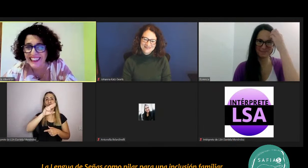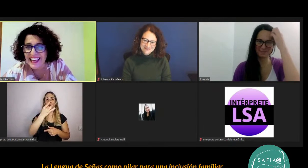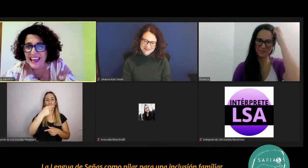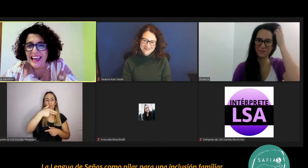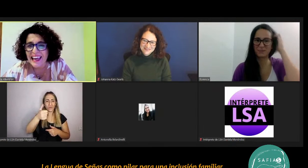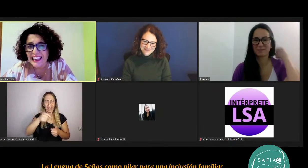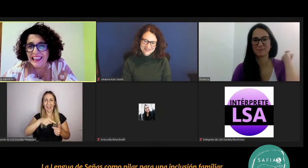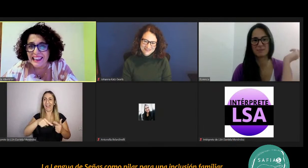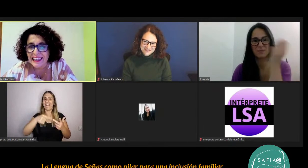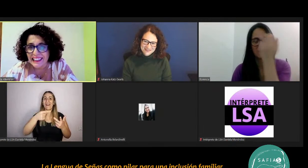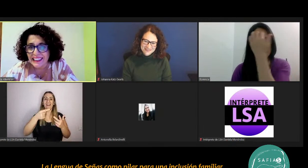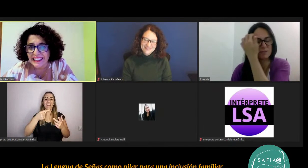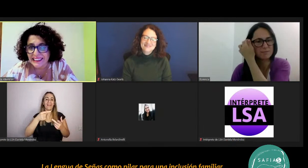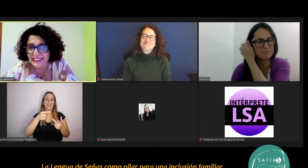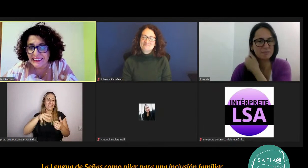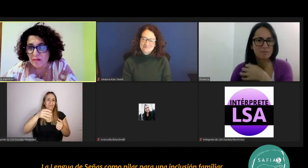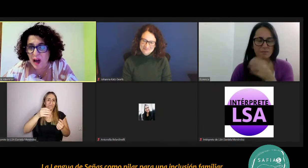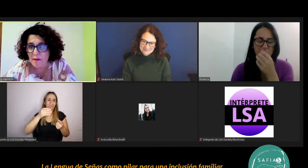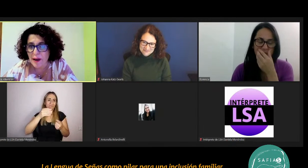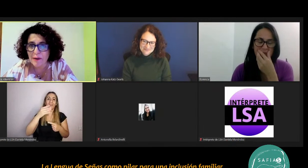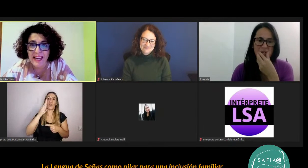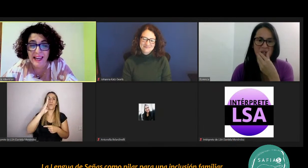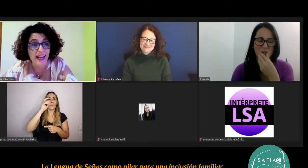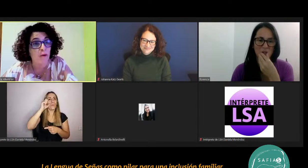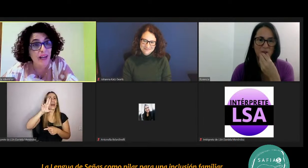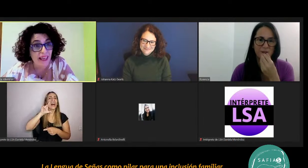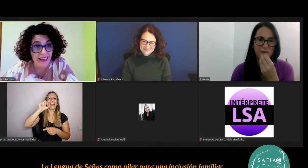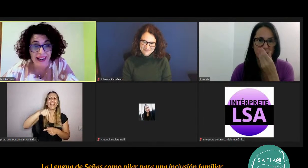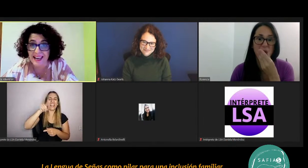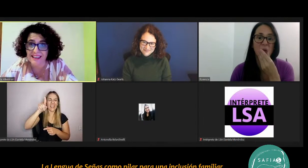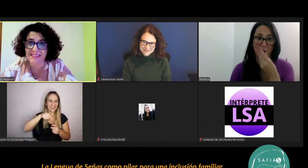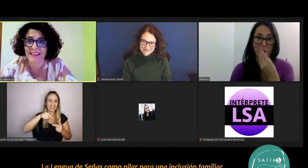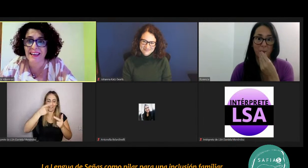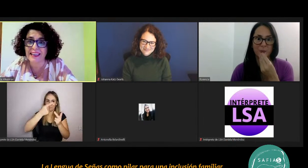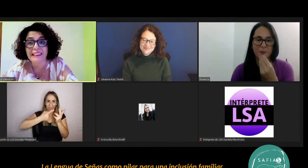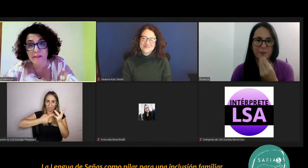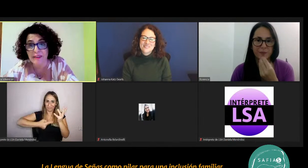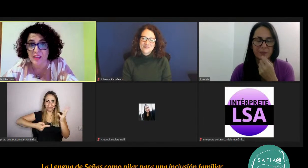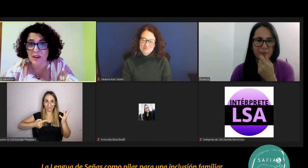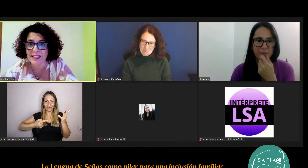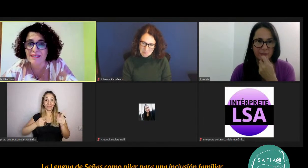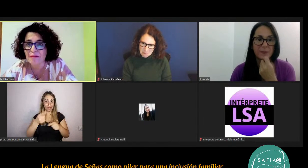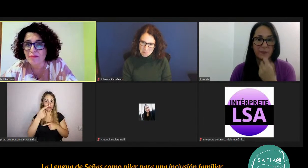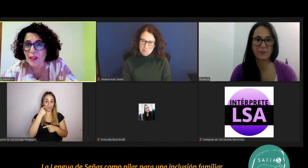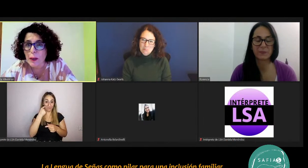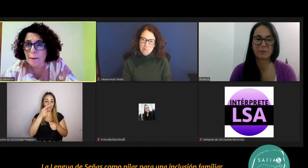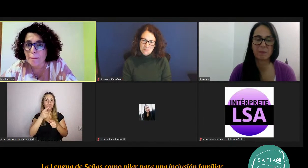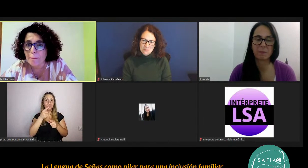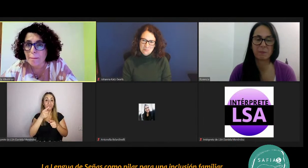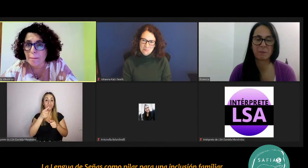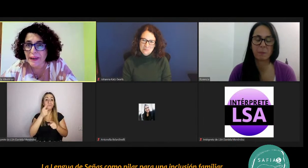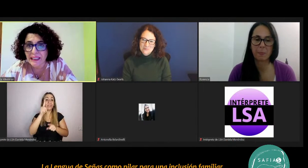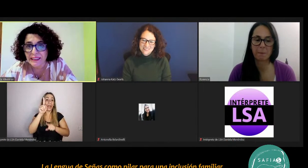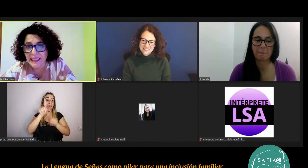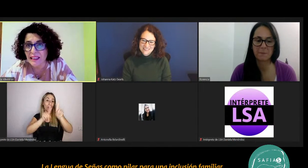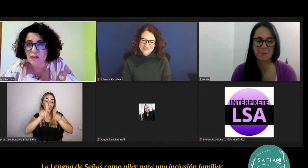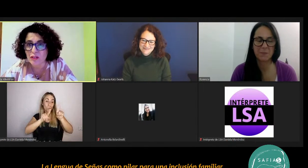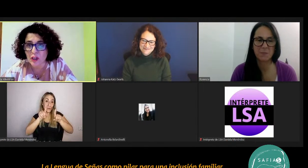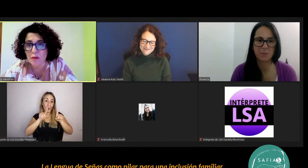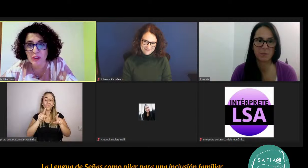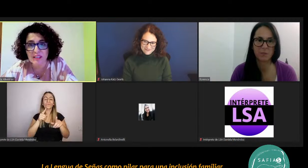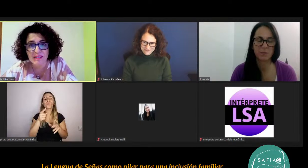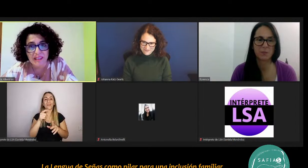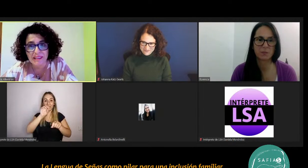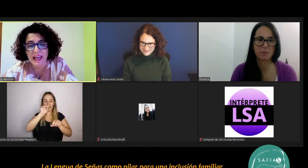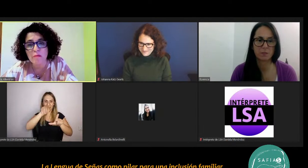Berlín. Y, a ver, voy a leer algunas de las intervenciones. Buenas tardes,